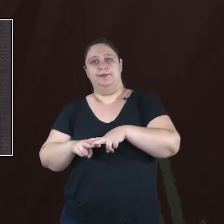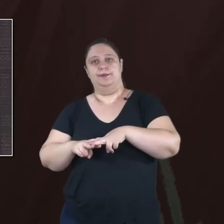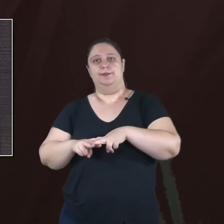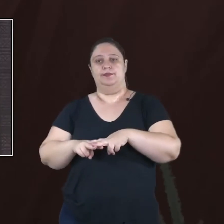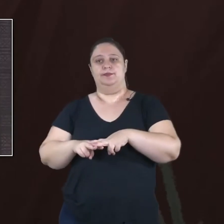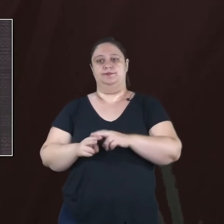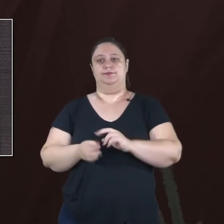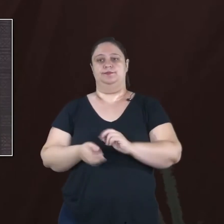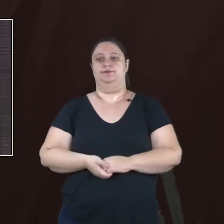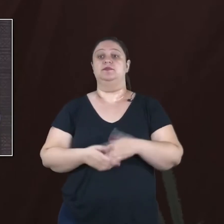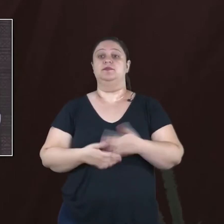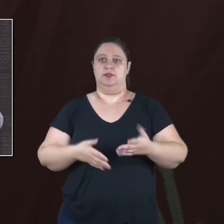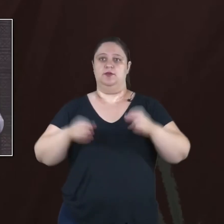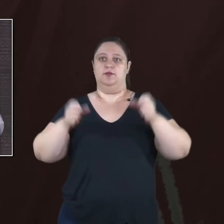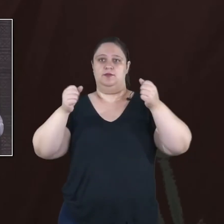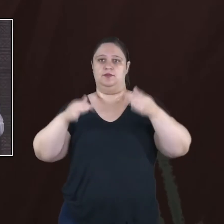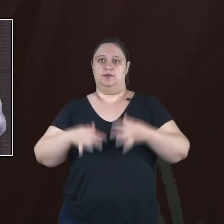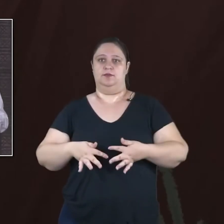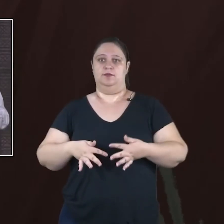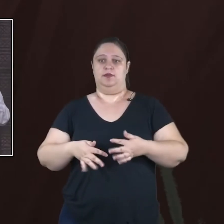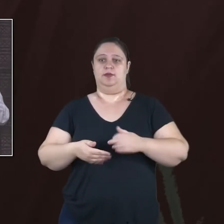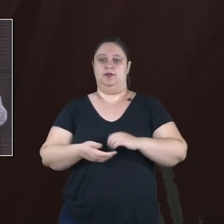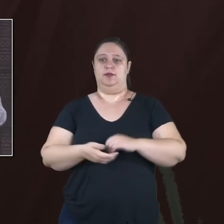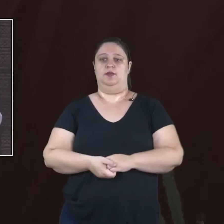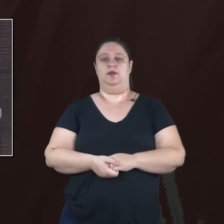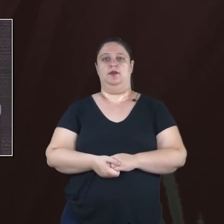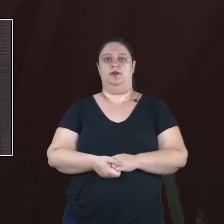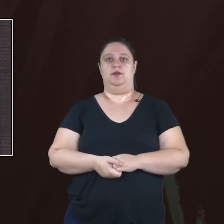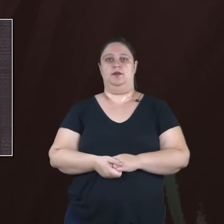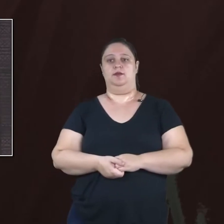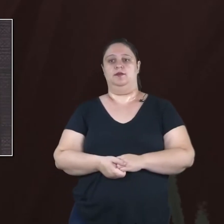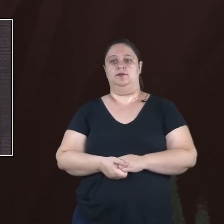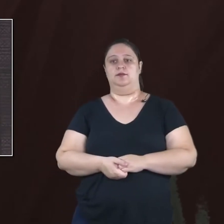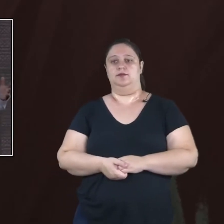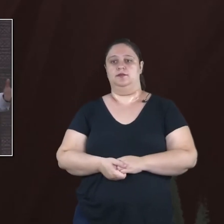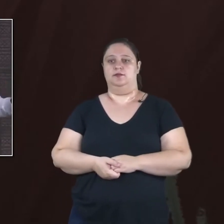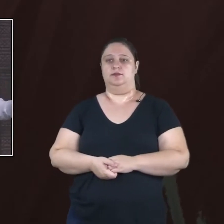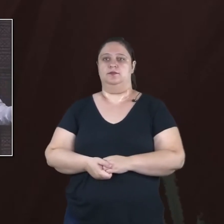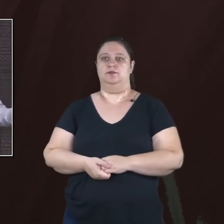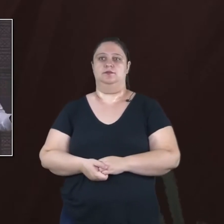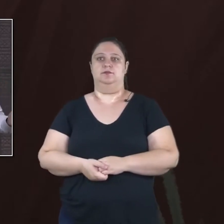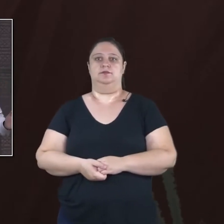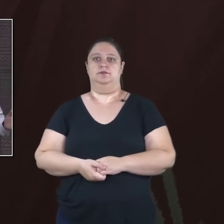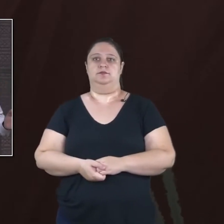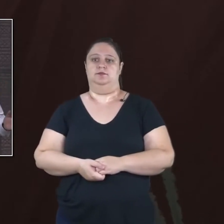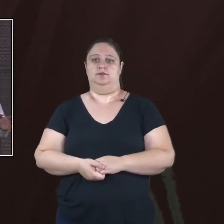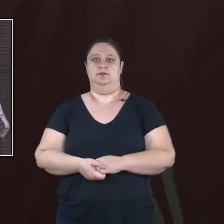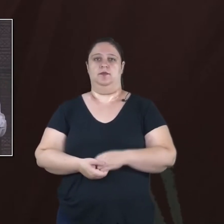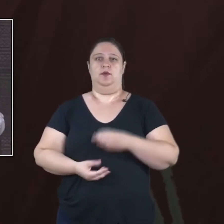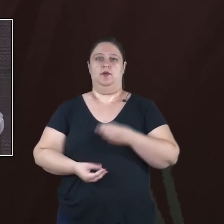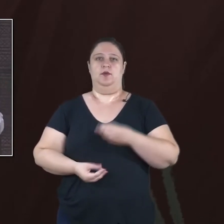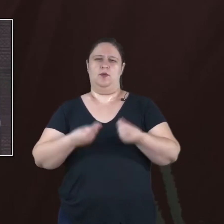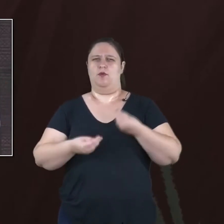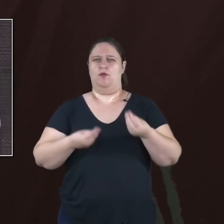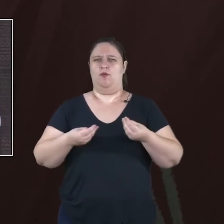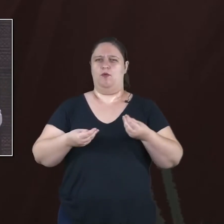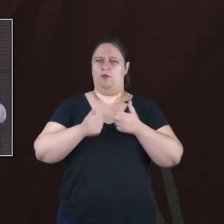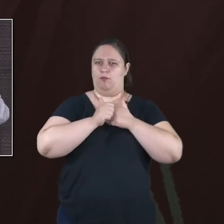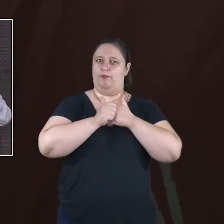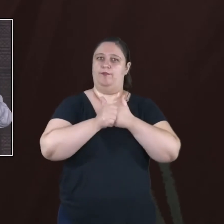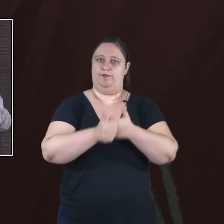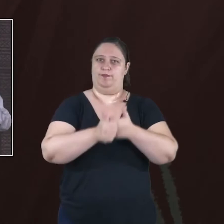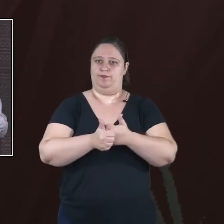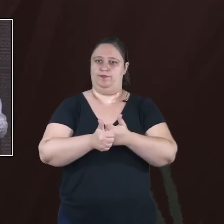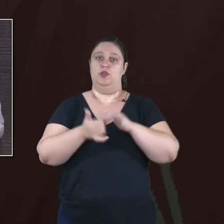vou explicar, se vocês permitirem, eu vou explicar um pouco o pano de fundo, né, dessa perseguição. Em